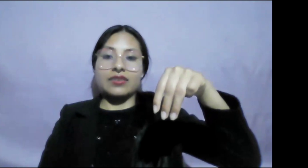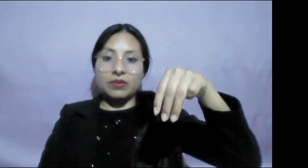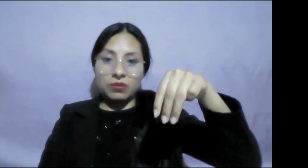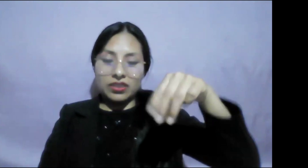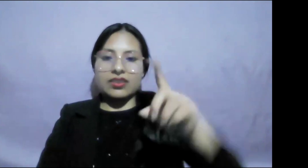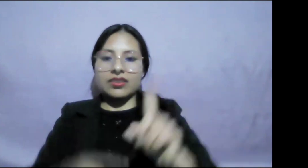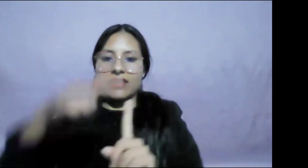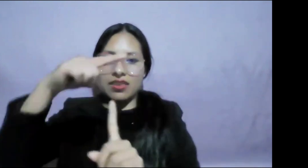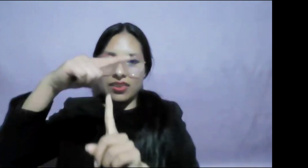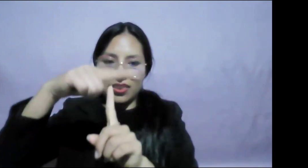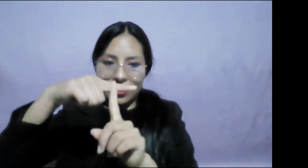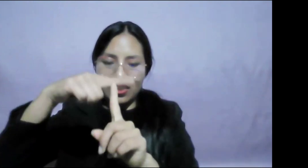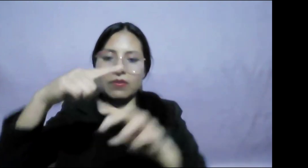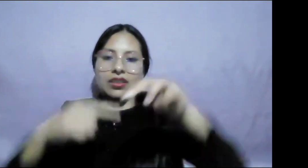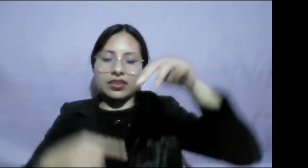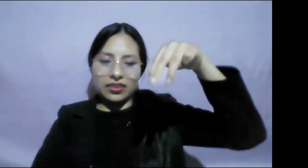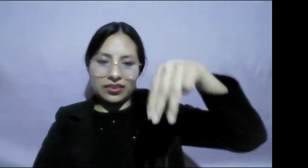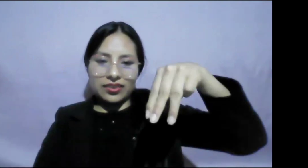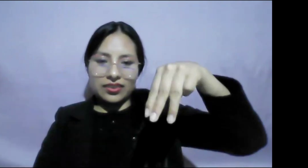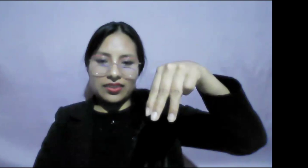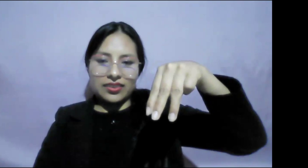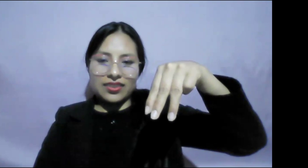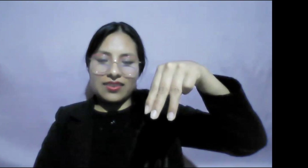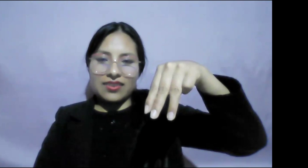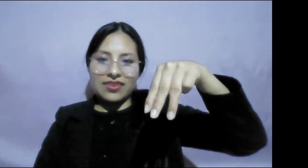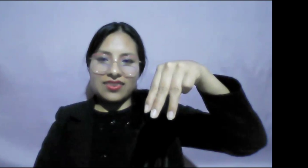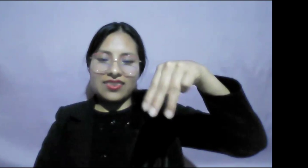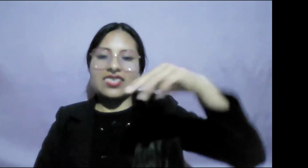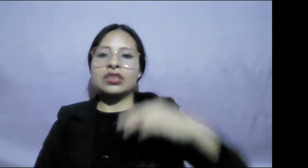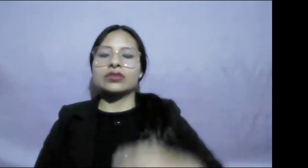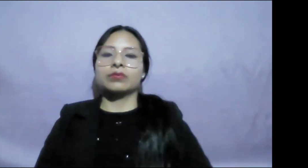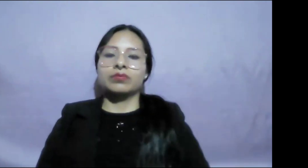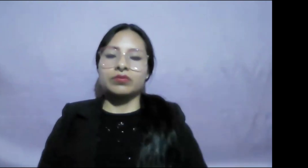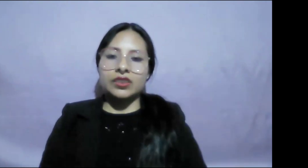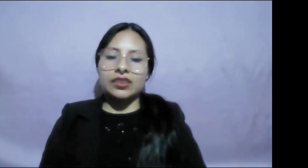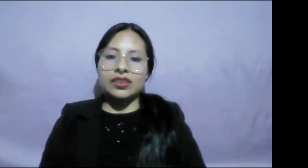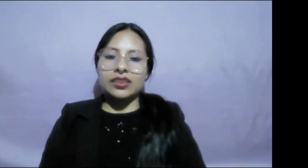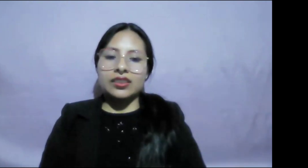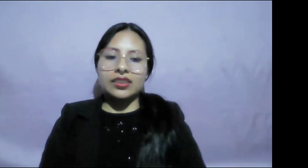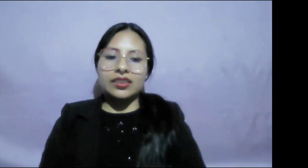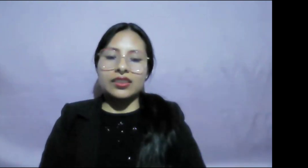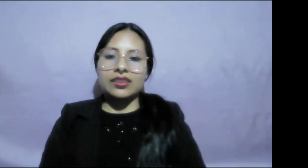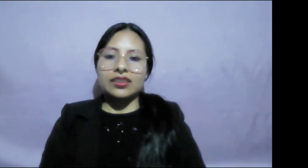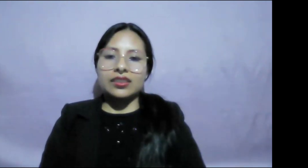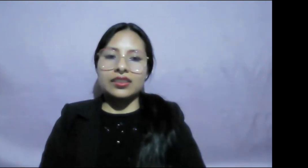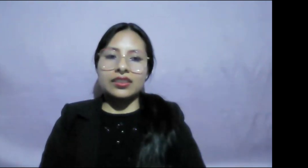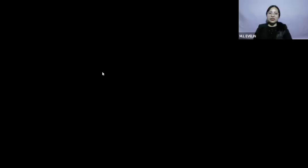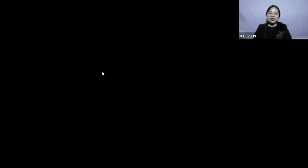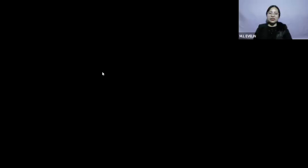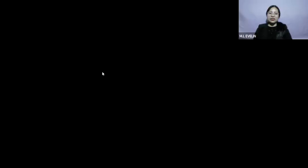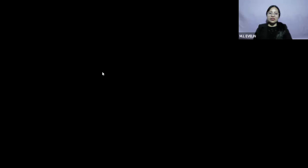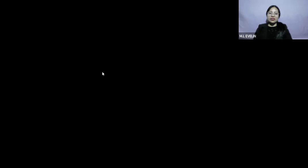O Colinas en forma de una mujer durmiendo Muy bien